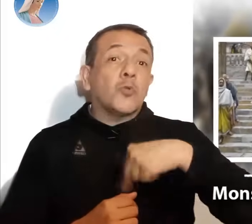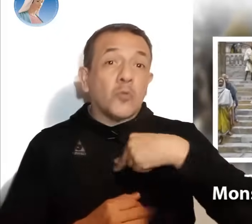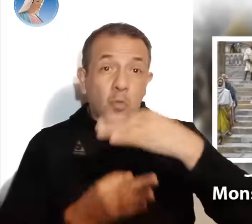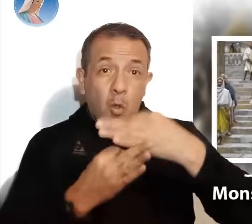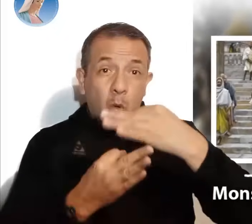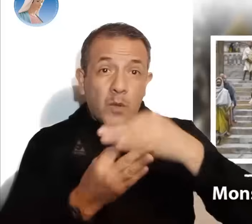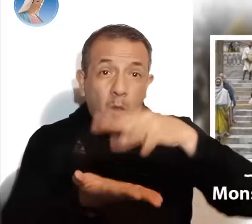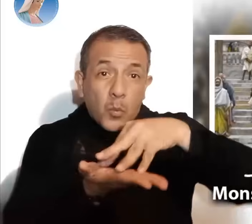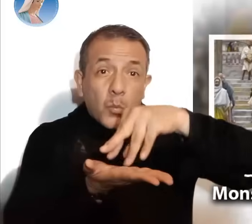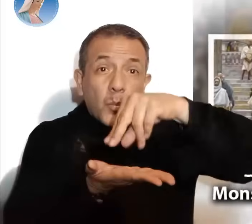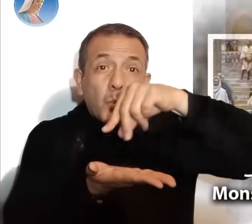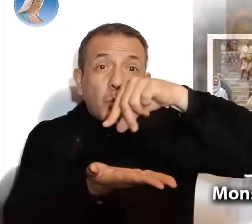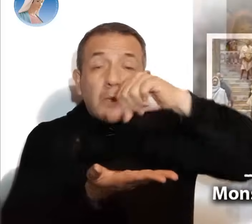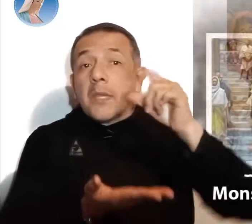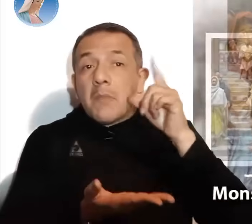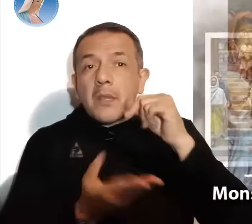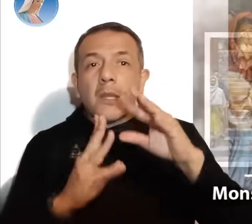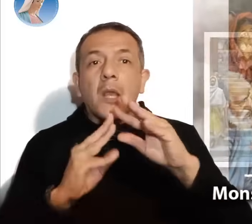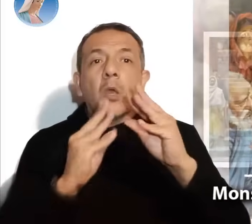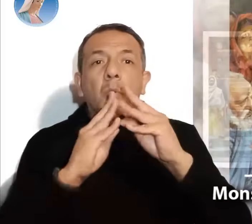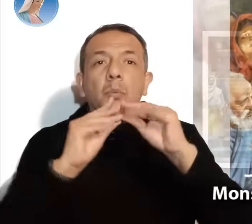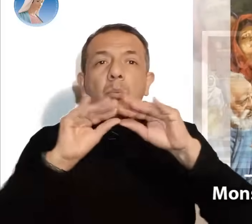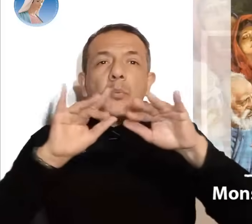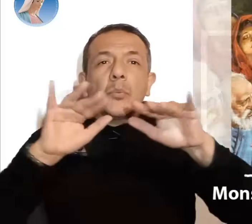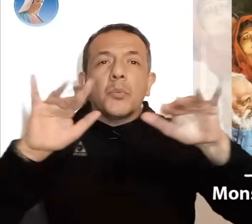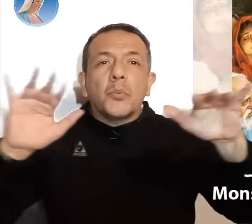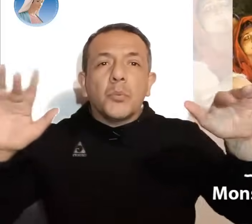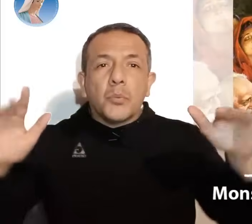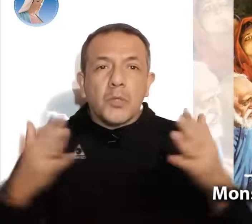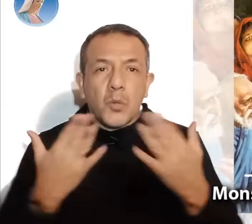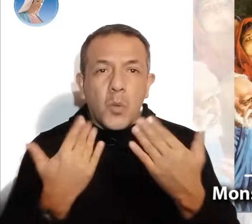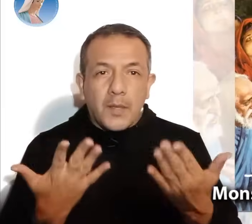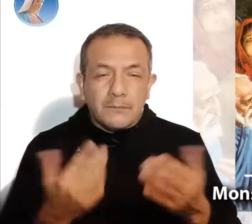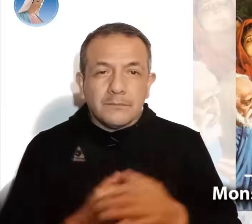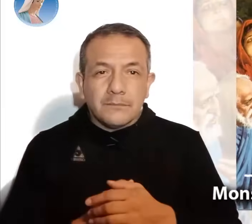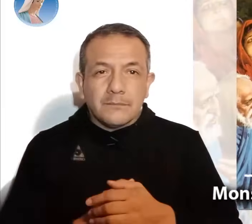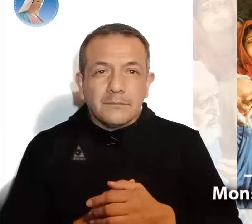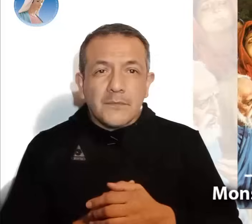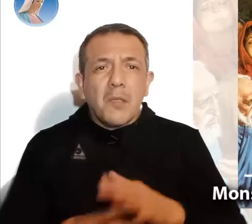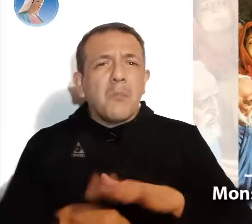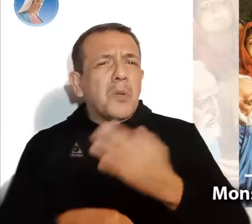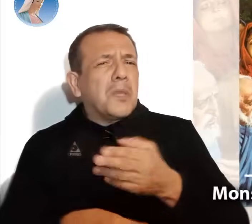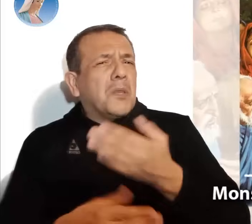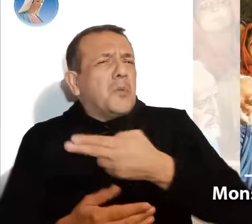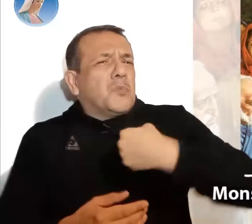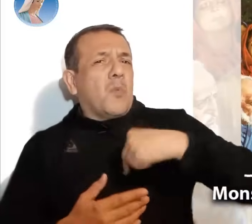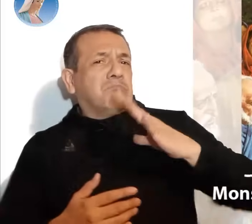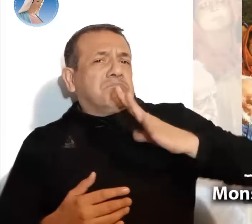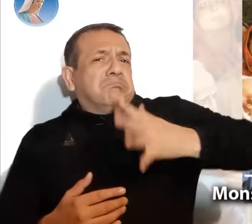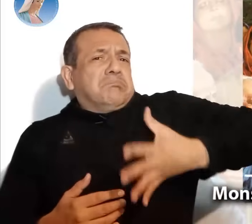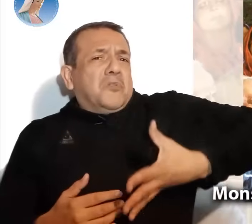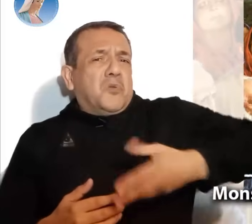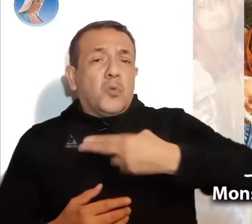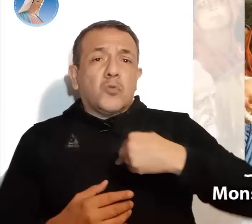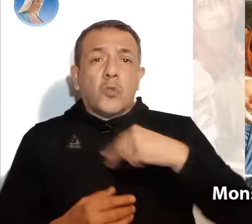es y mañana no existe. ¿Por qué entonces tanto orgullo y tantas